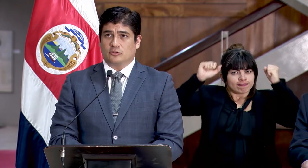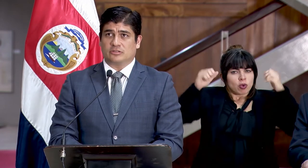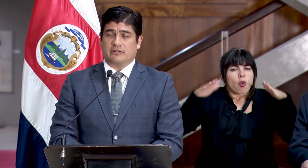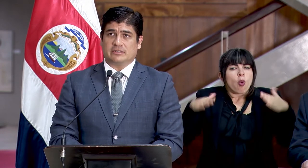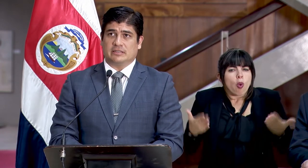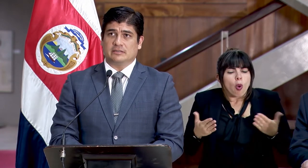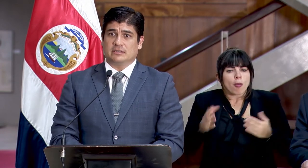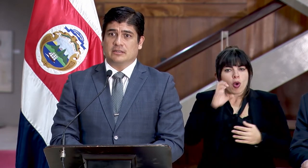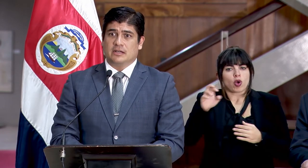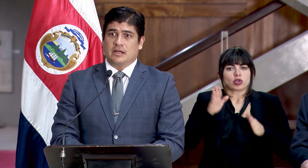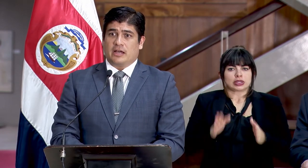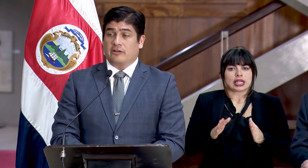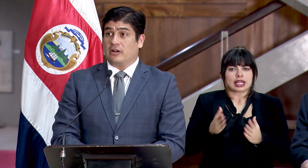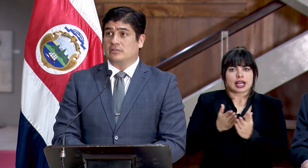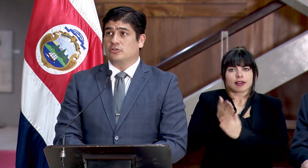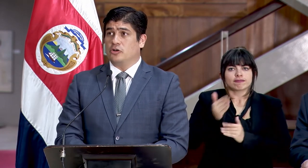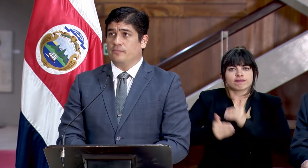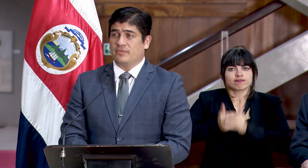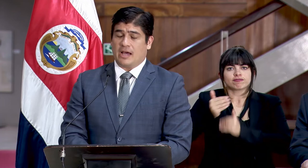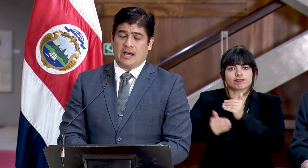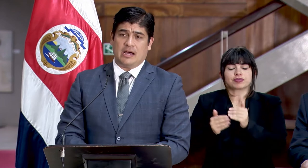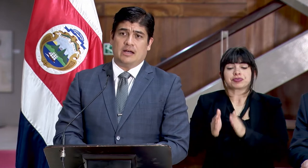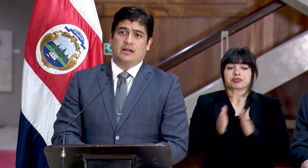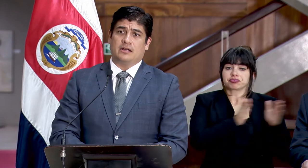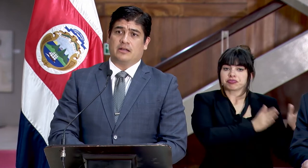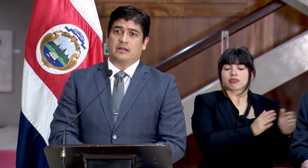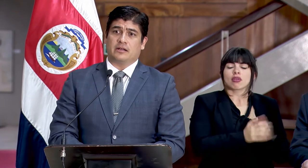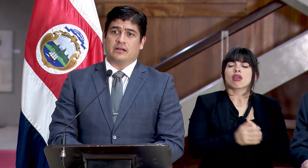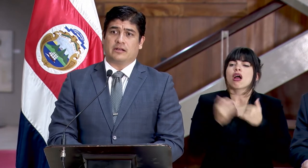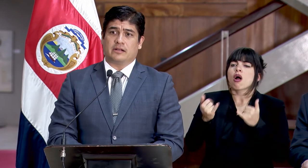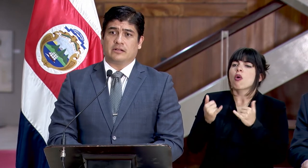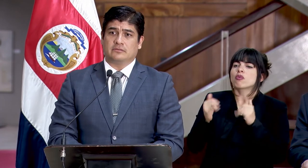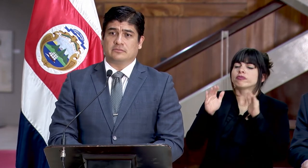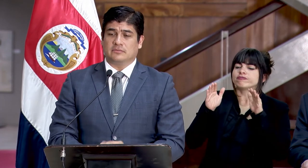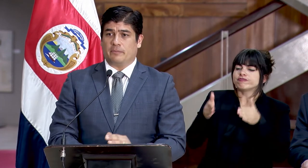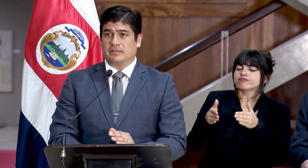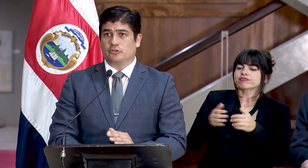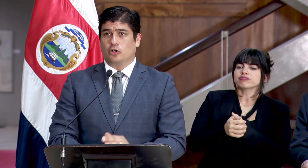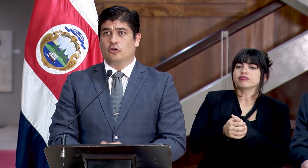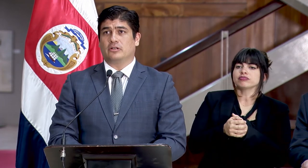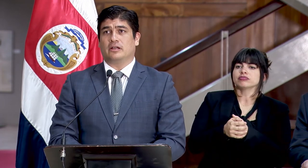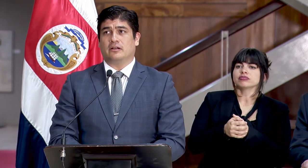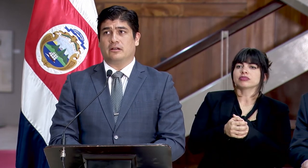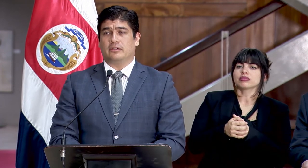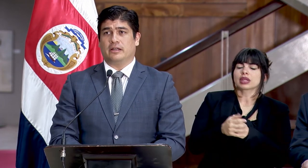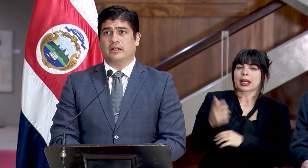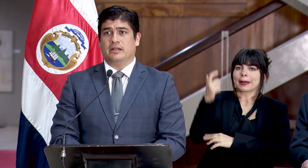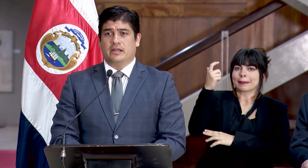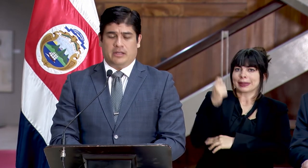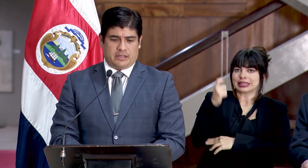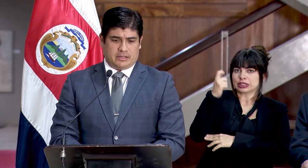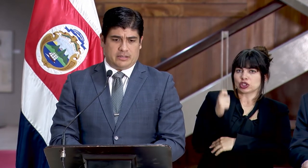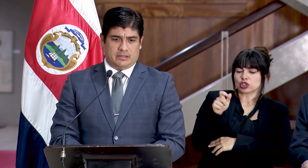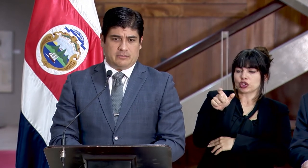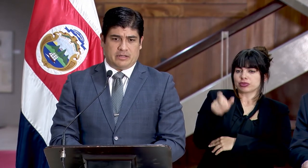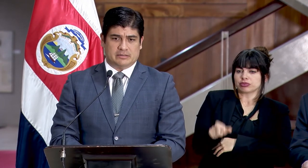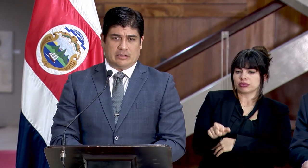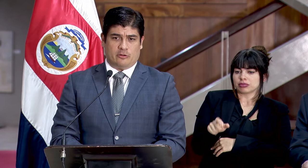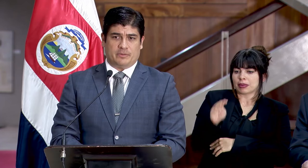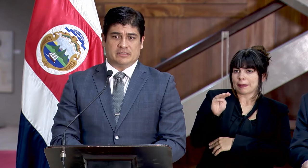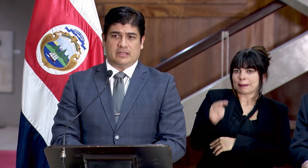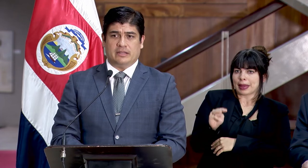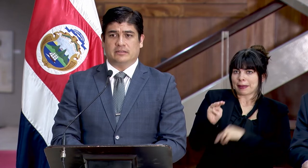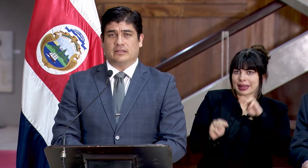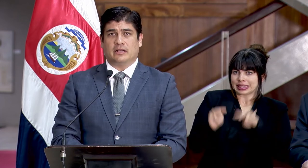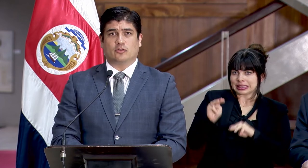vía costarricense. En relación a la pensión del